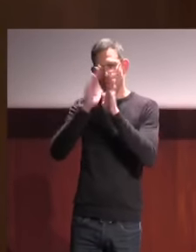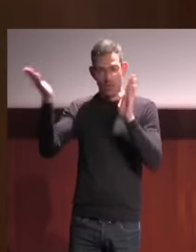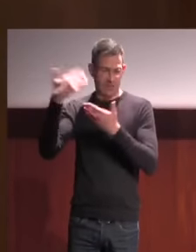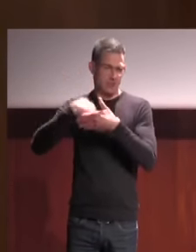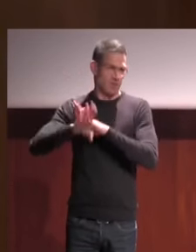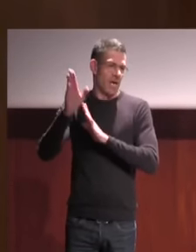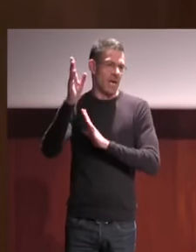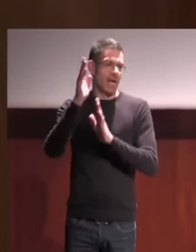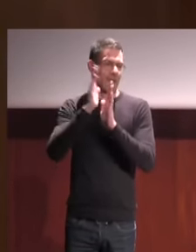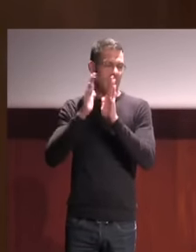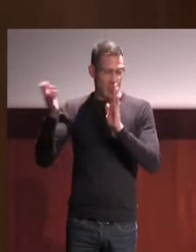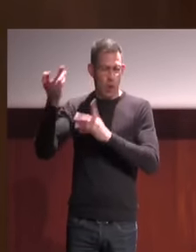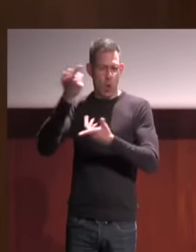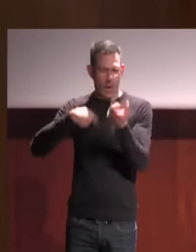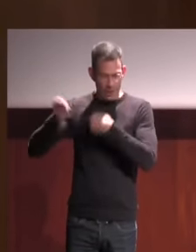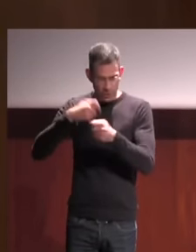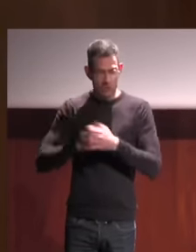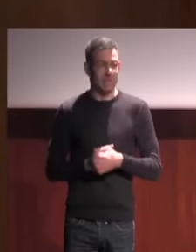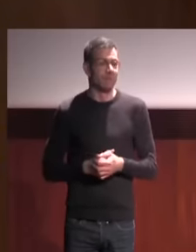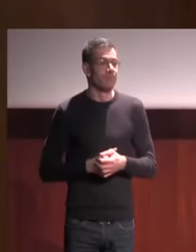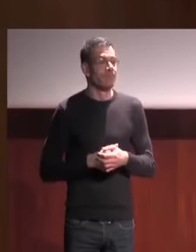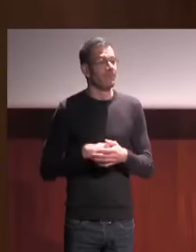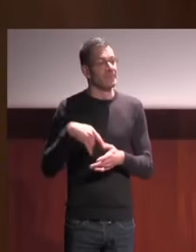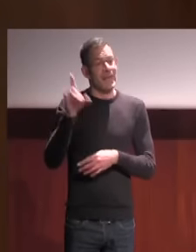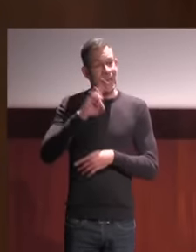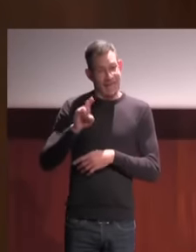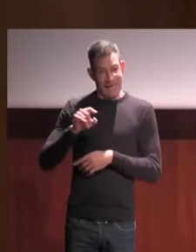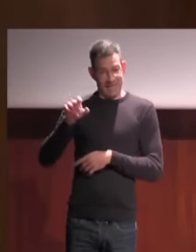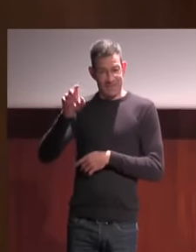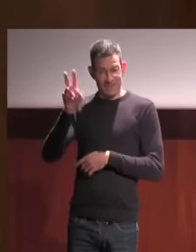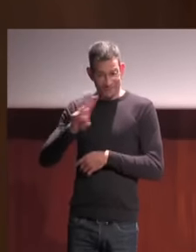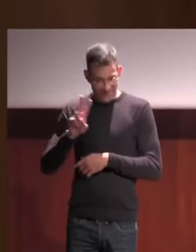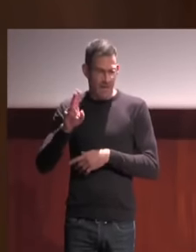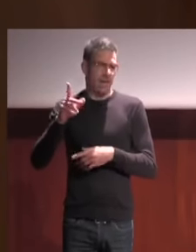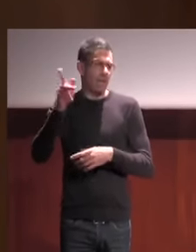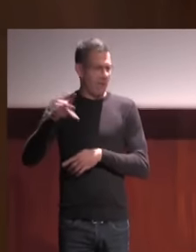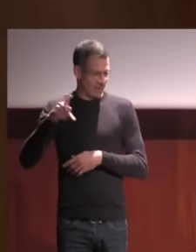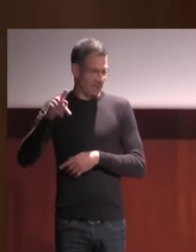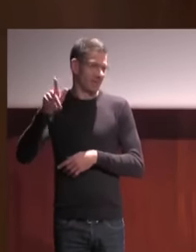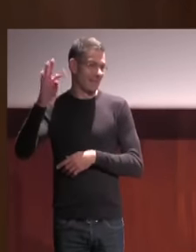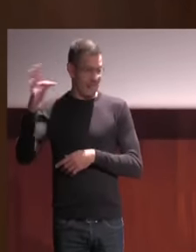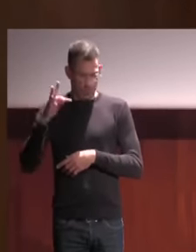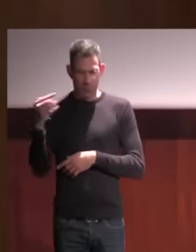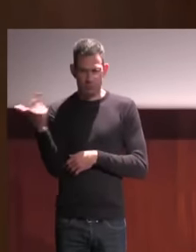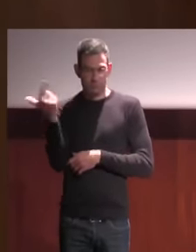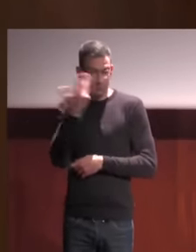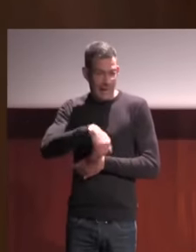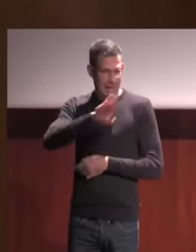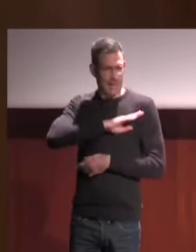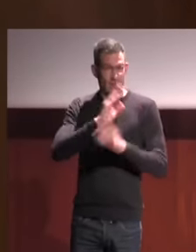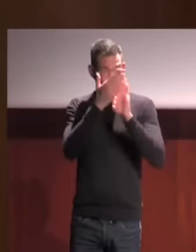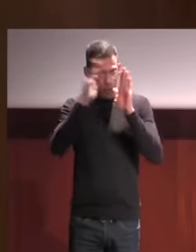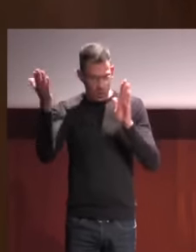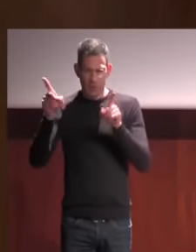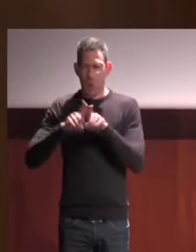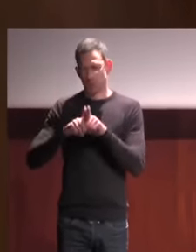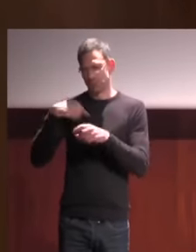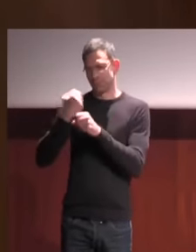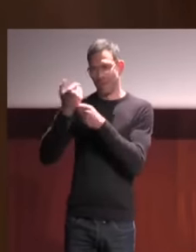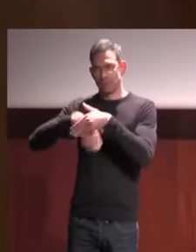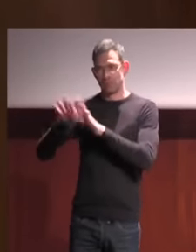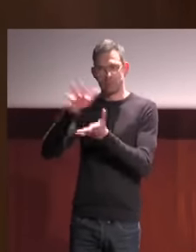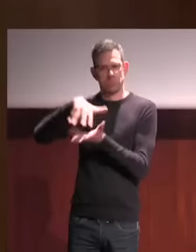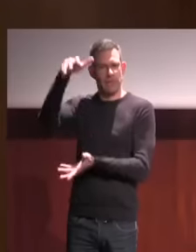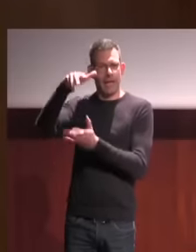l'information, Hélène Virinck et Patrick Tagodoé, respectivement chargés de collections et magasiniers au titre de